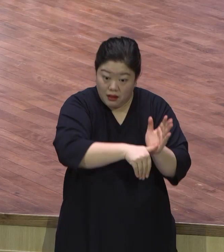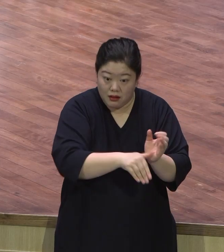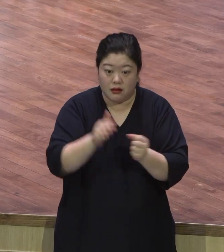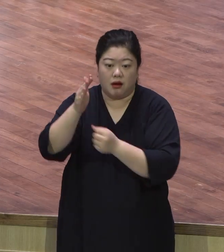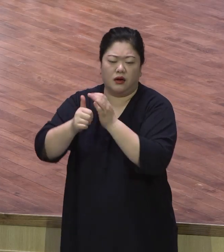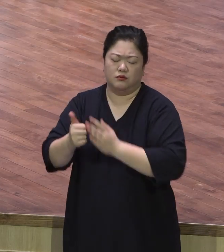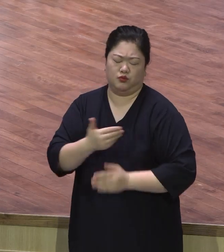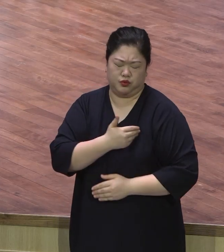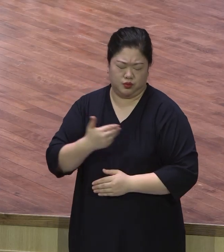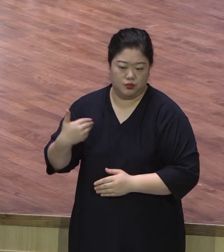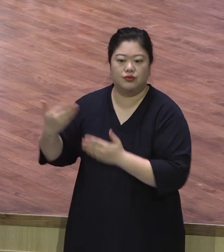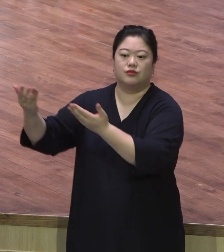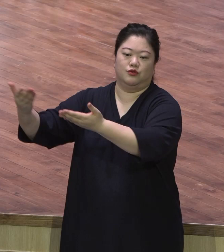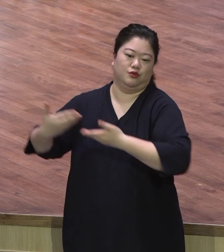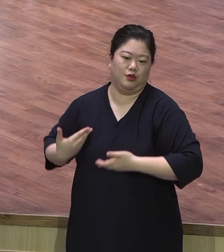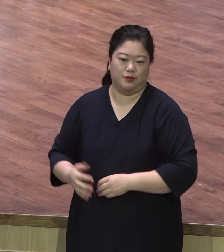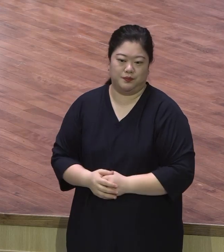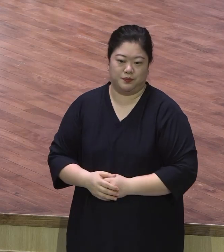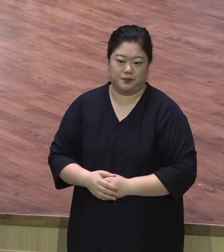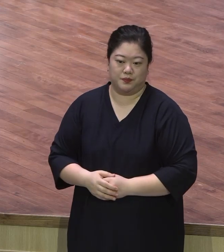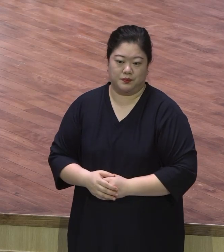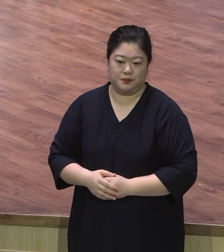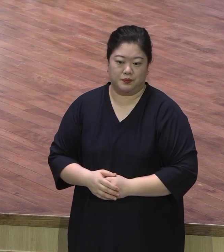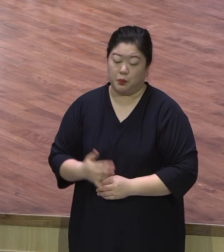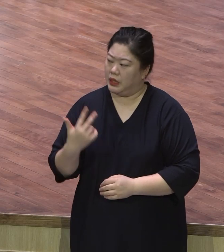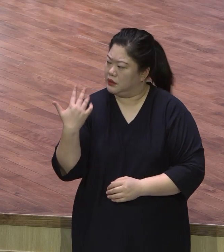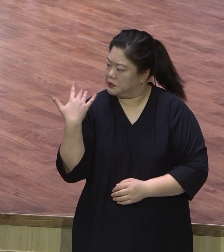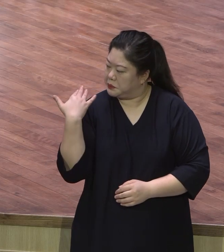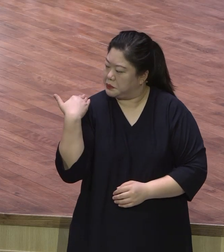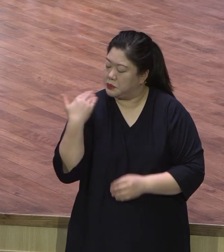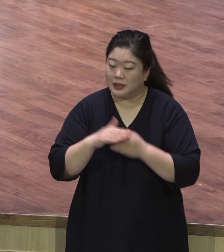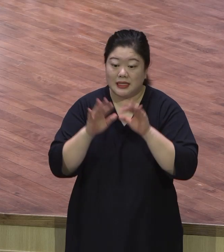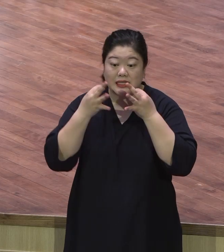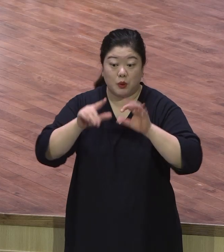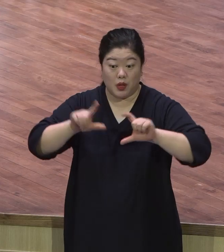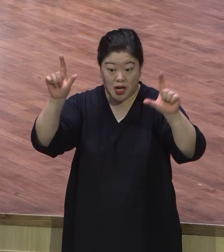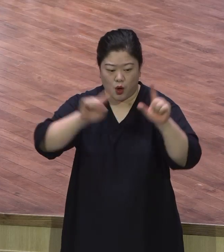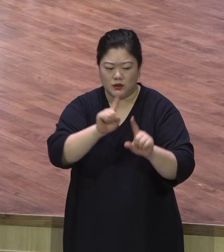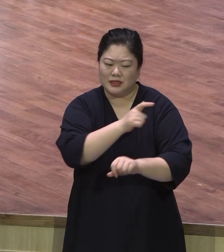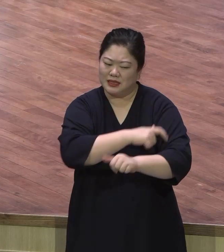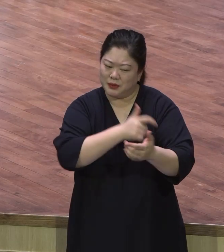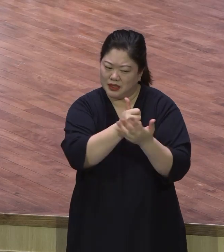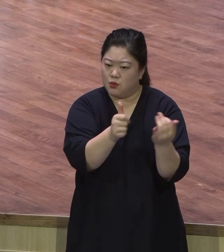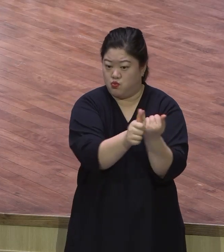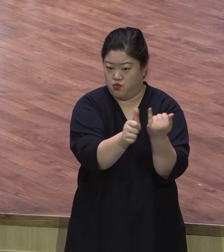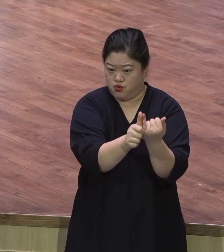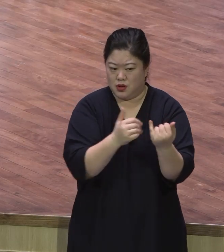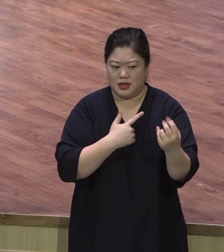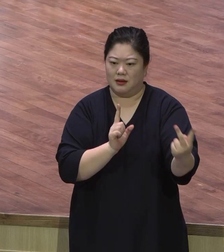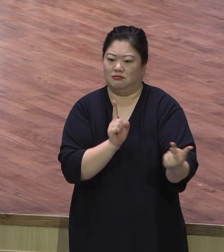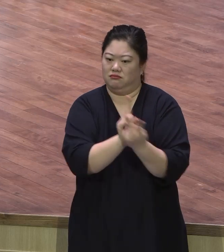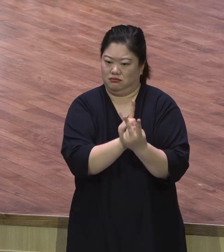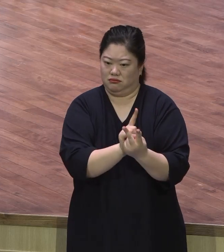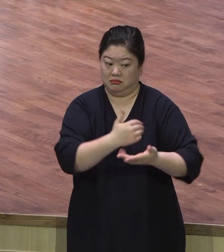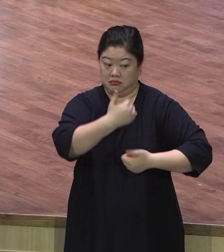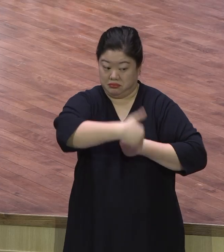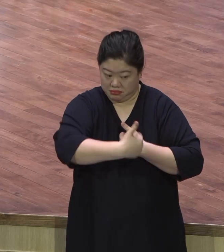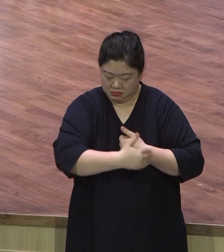지난 금요일 또 우리 집사님 부부가 가족 찾아왔어요 신앙생활을 어떻게 해야 되느냐